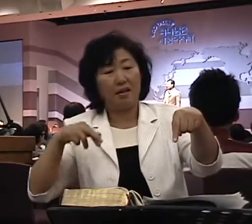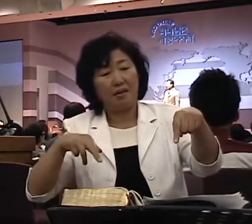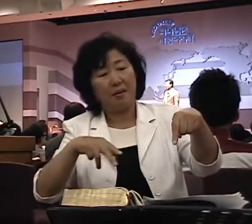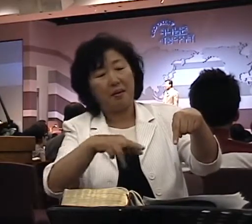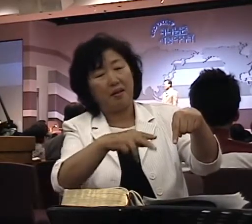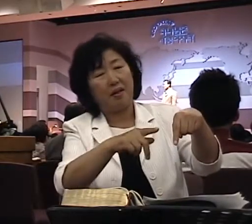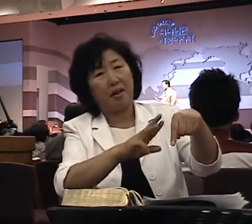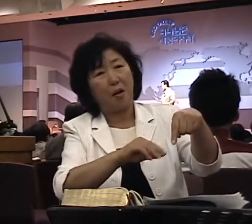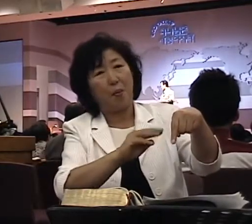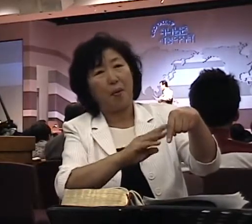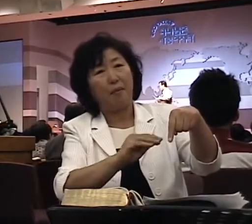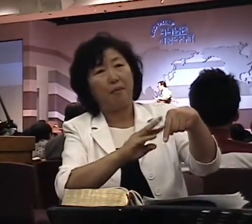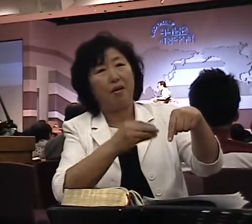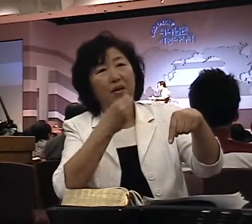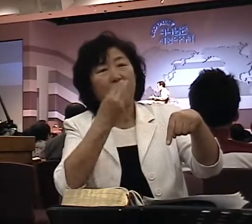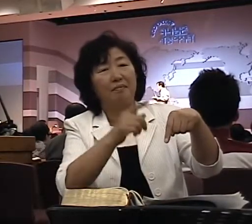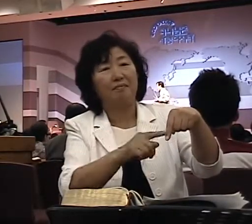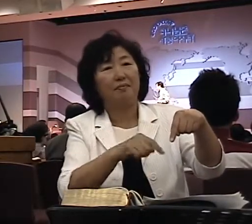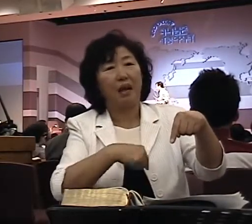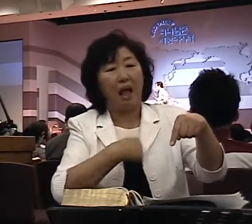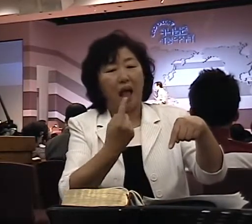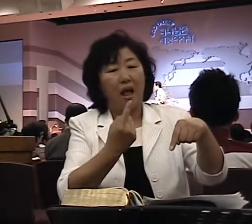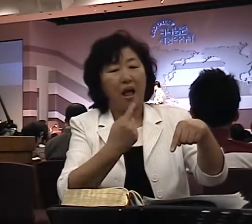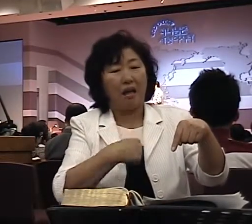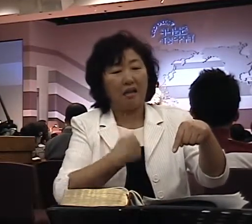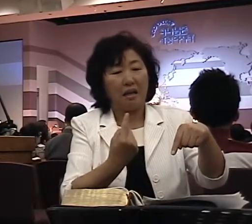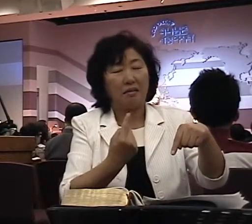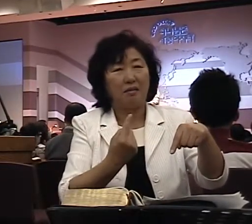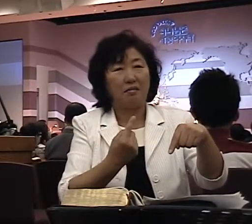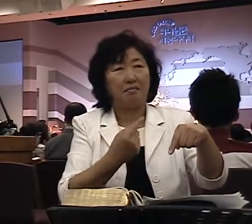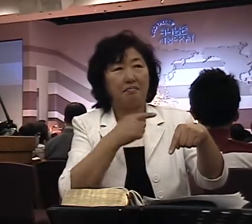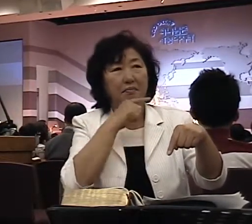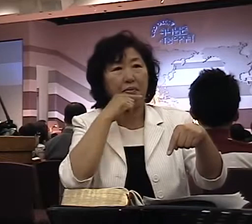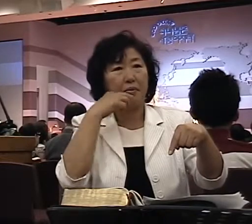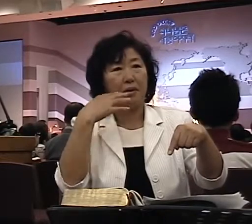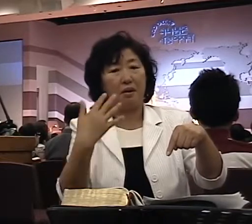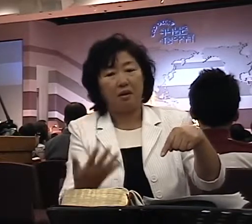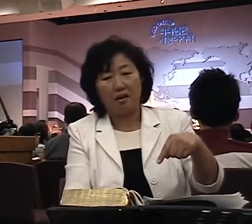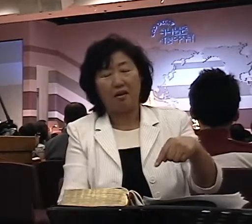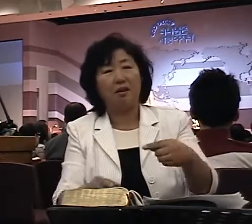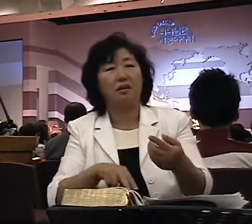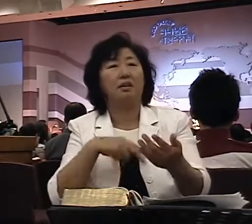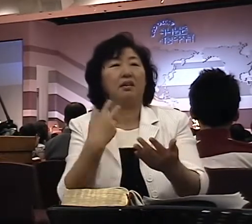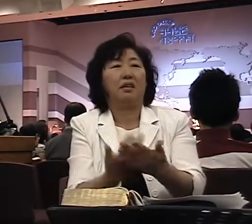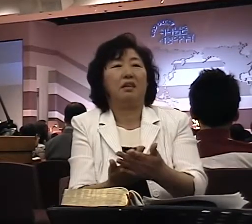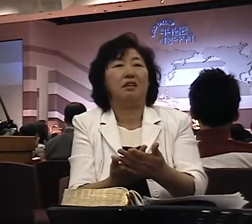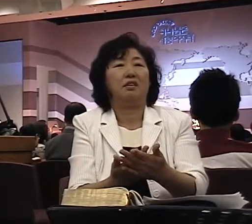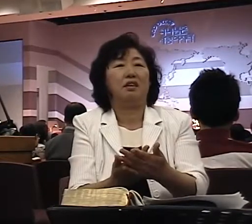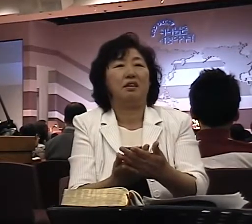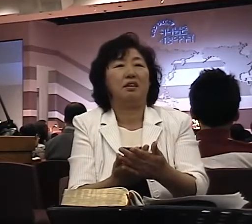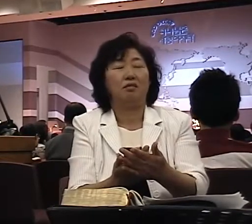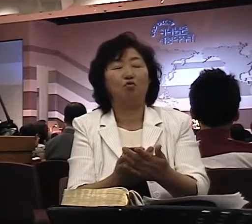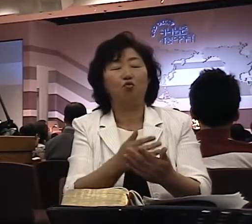아침에 가보면 자신의 피투성 가운데 그 늑대는 쓰러져 죽어있다는 것입니다.